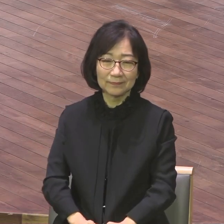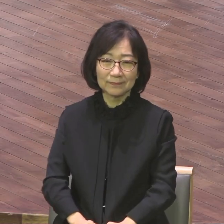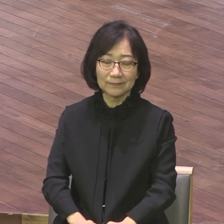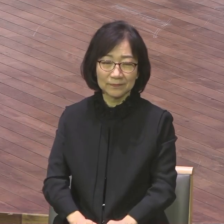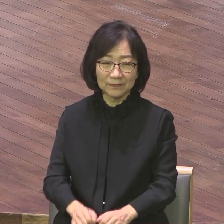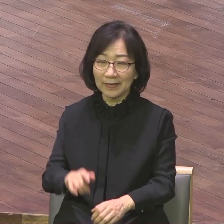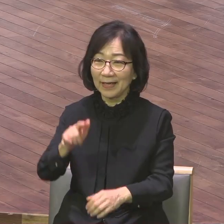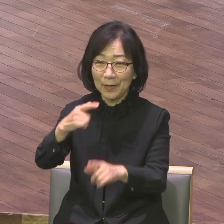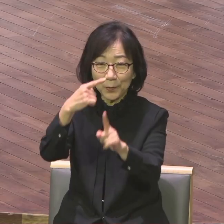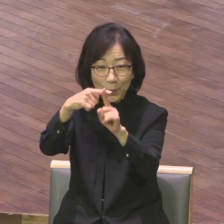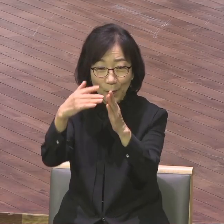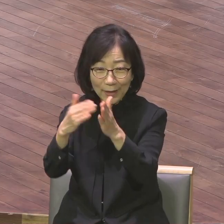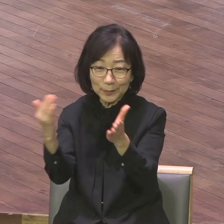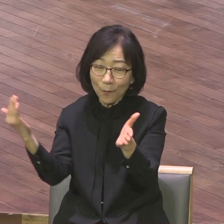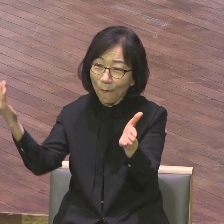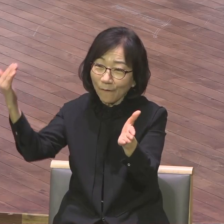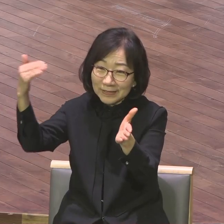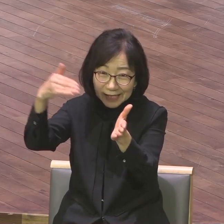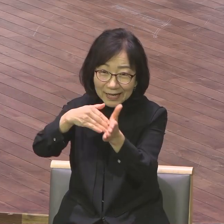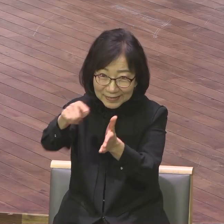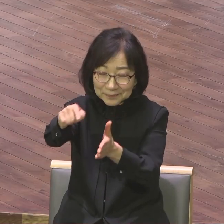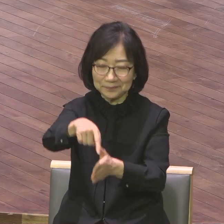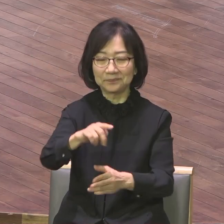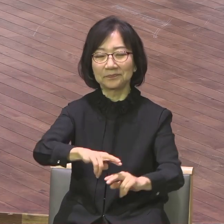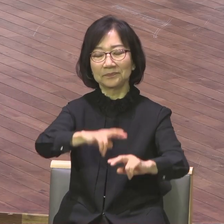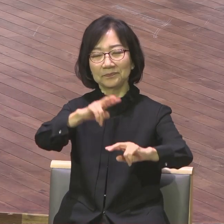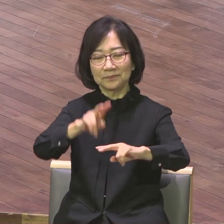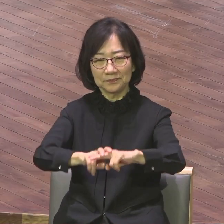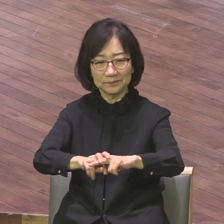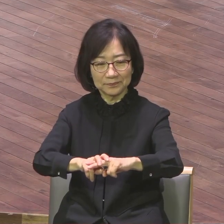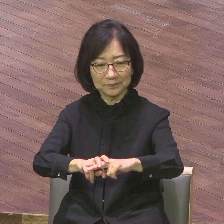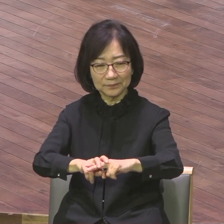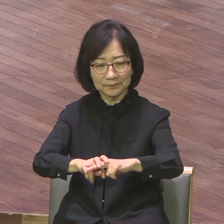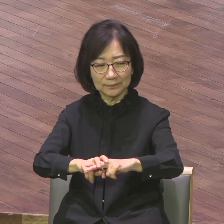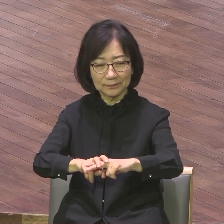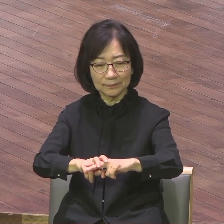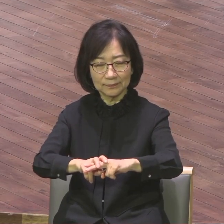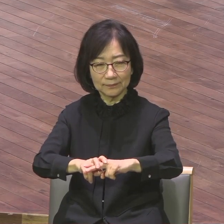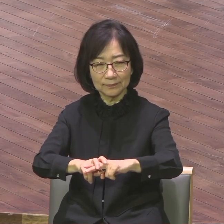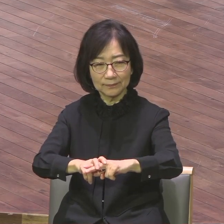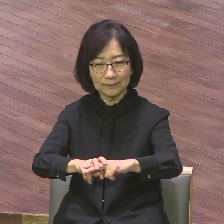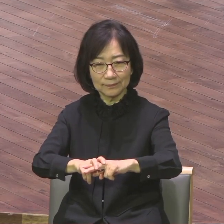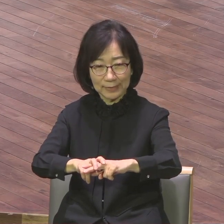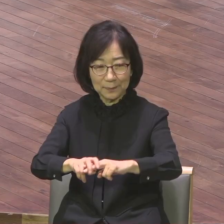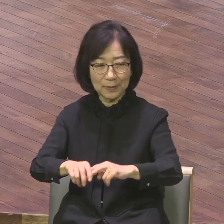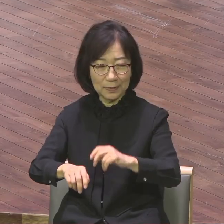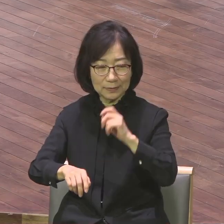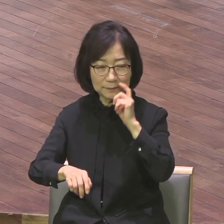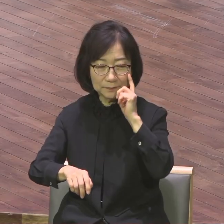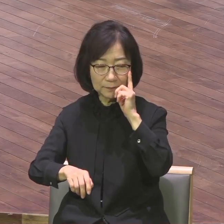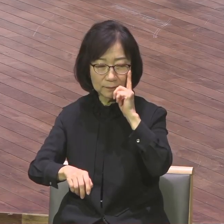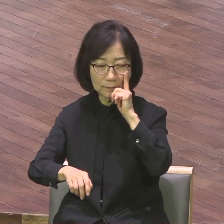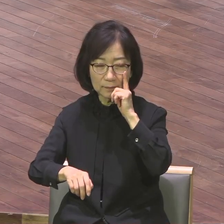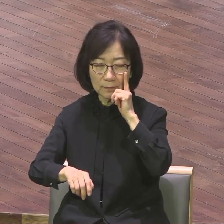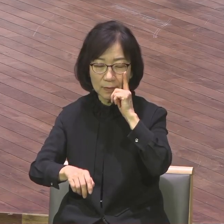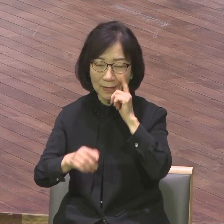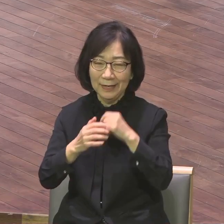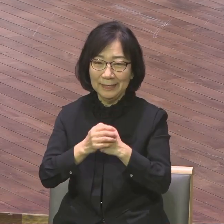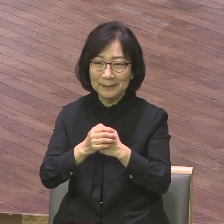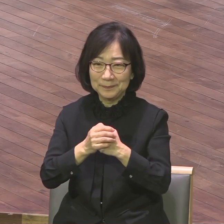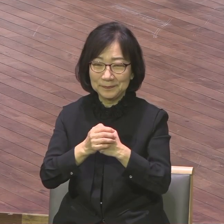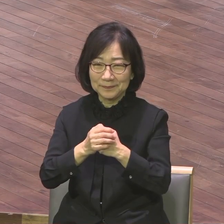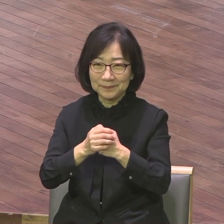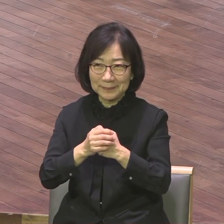예배당에 들어오게 되고, 이제 설교 전에 들어와 설교 듣고 축도만